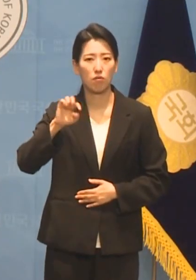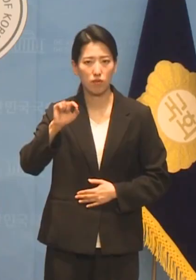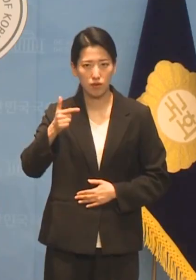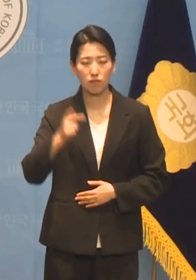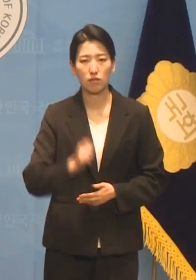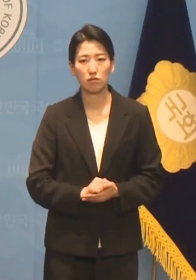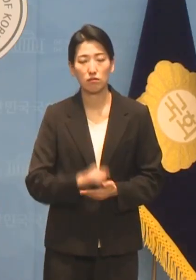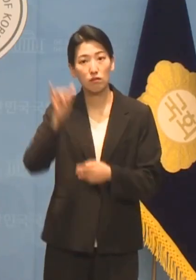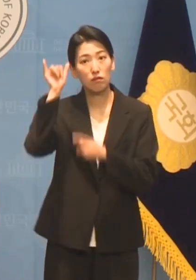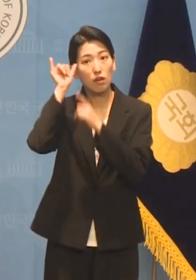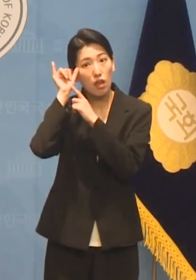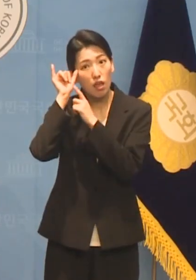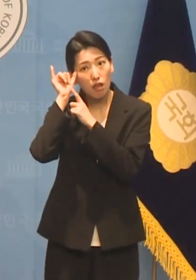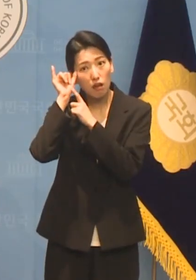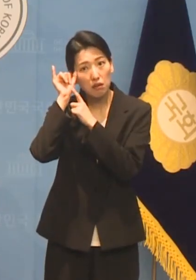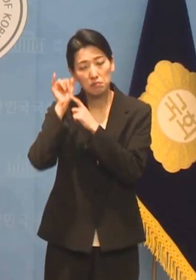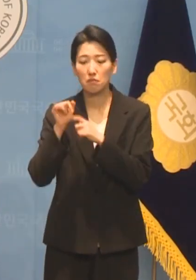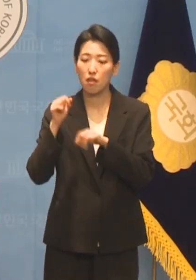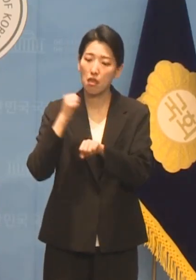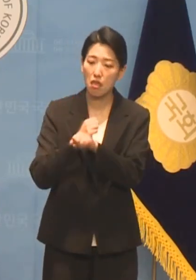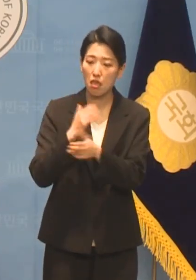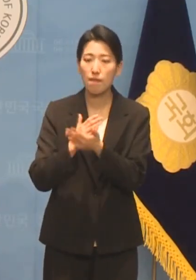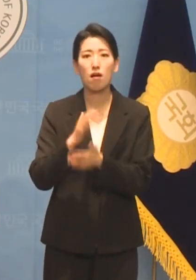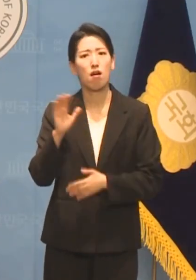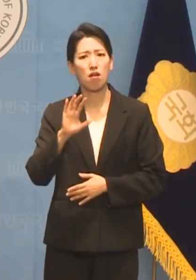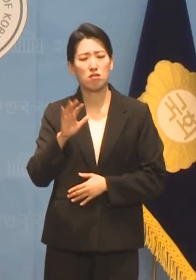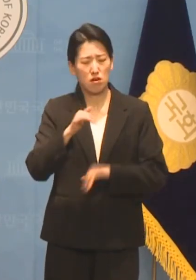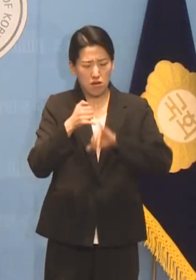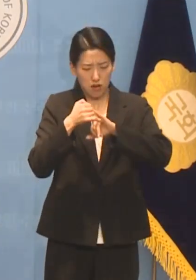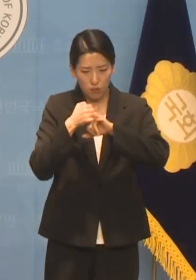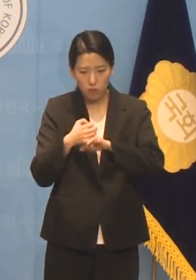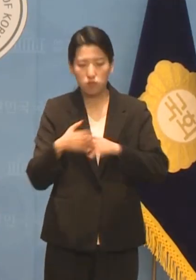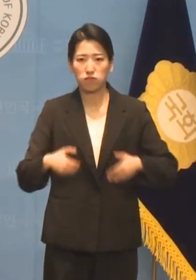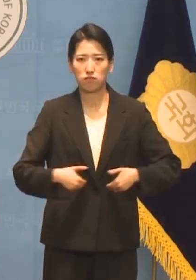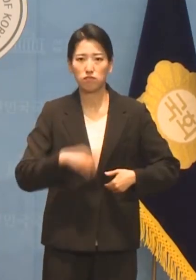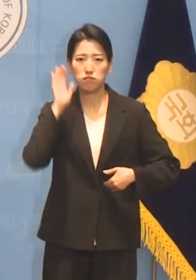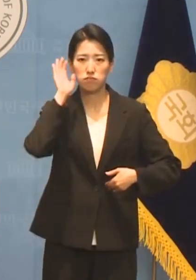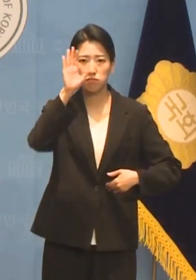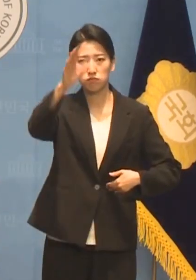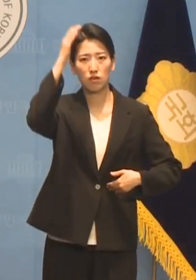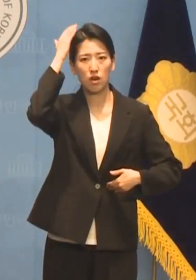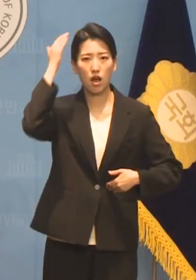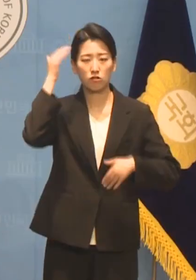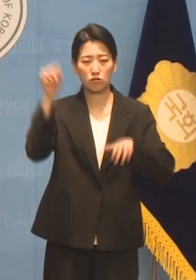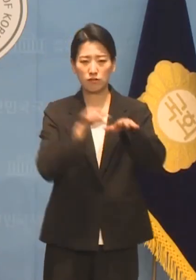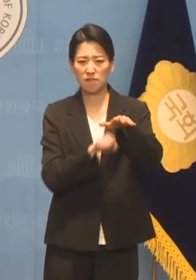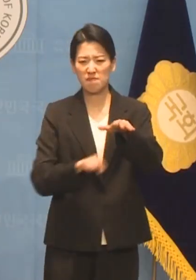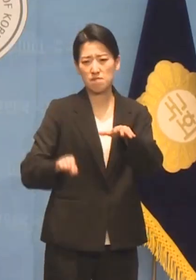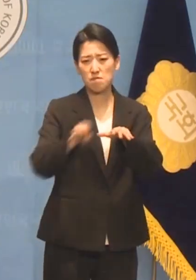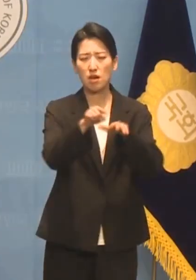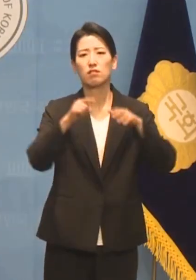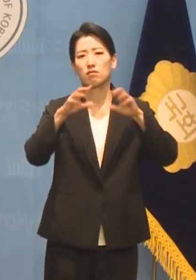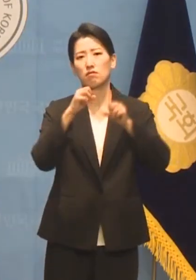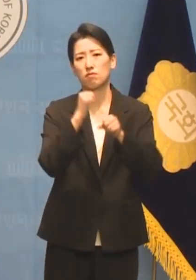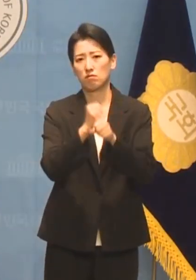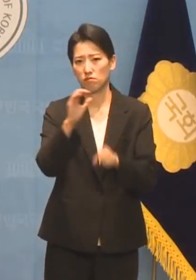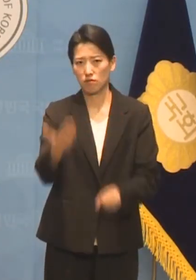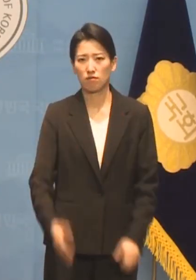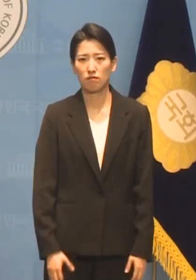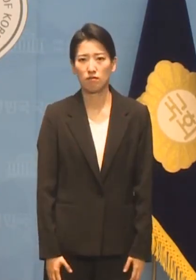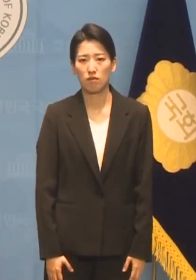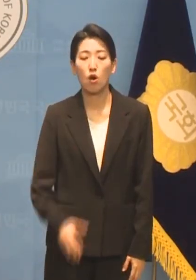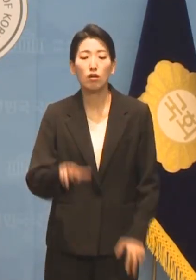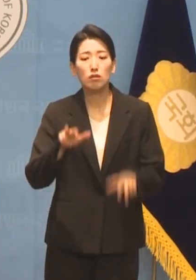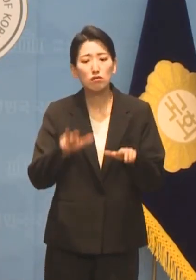아닌 대한민국의 생존의 문제입니다. 미래의 명운을 가를 골든타임에 우리는 과연 제대로 된 길을